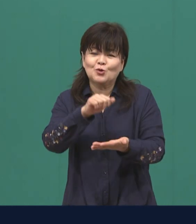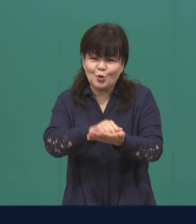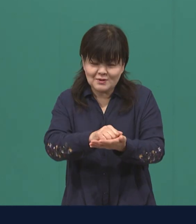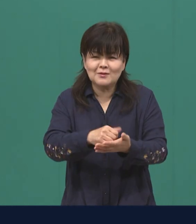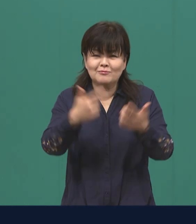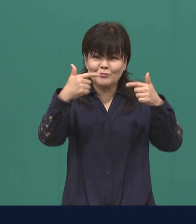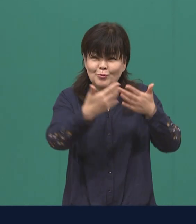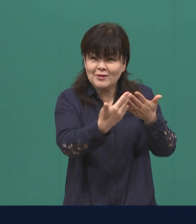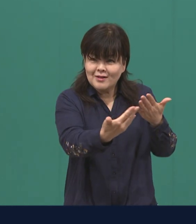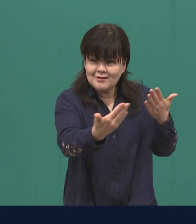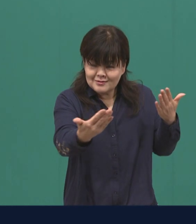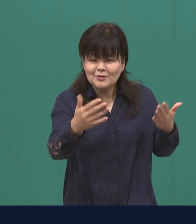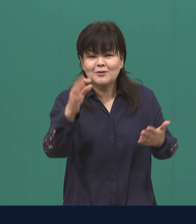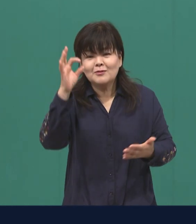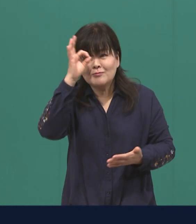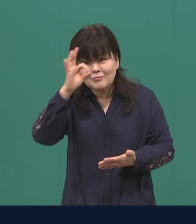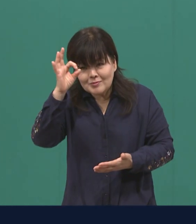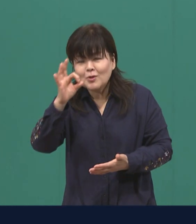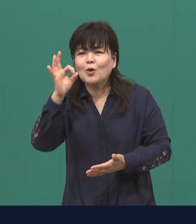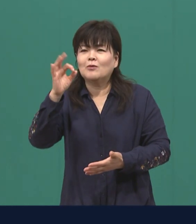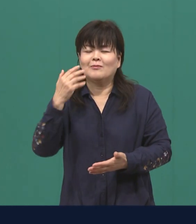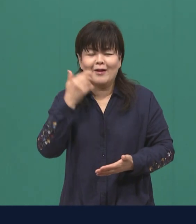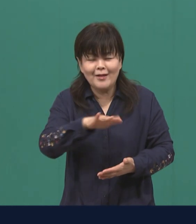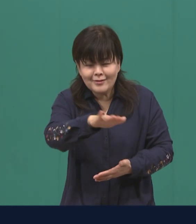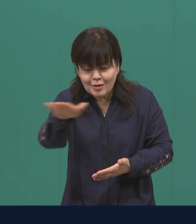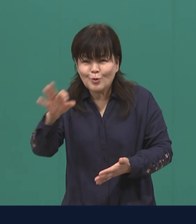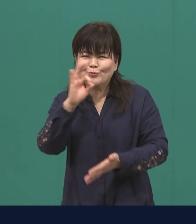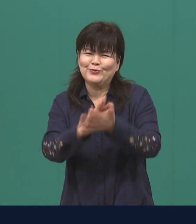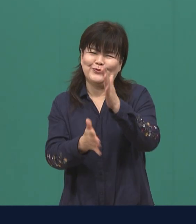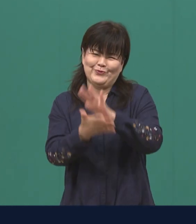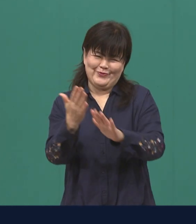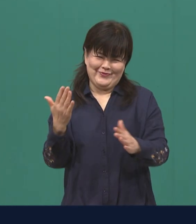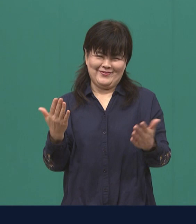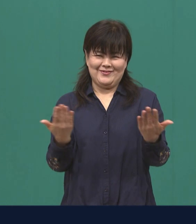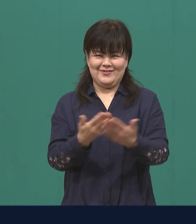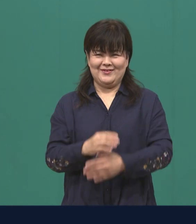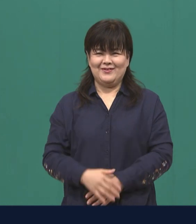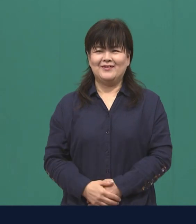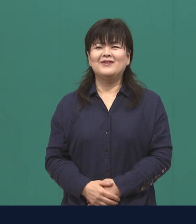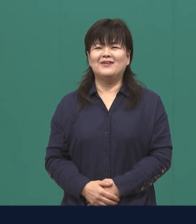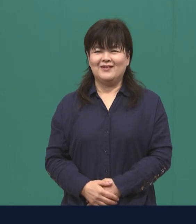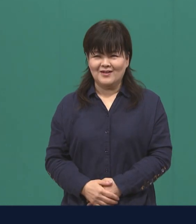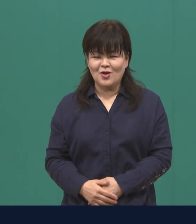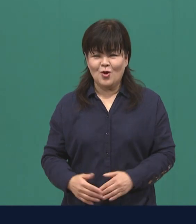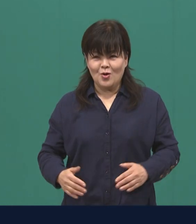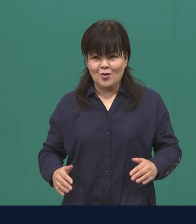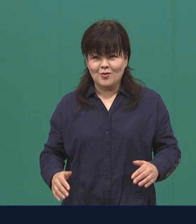日、常設展示の観覧がどなたでも無料となりました。